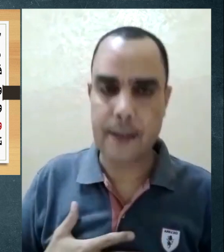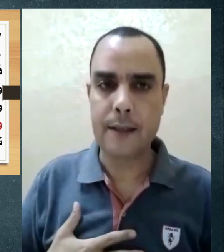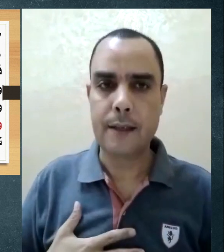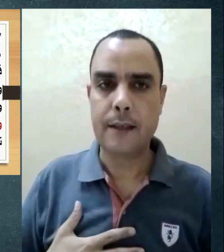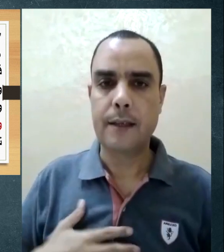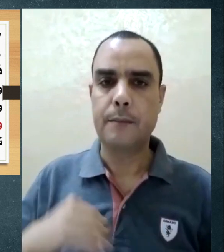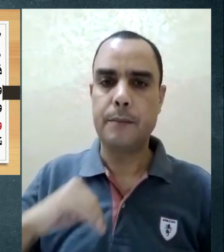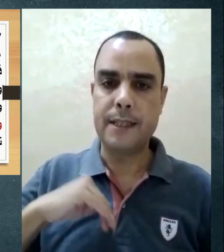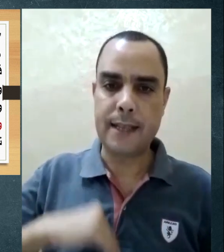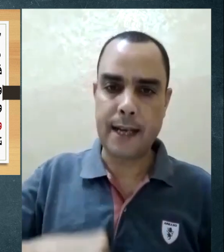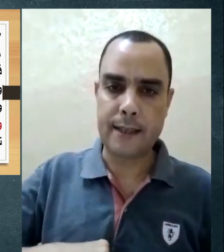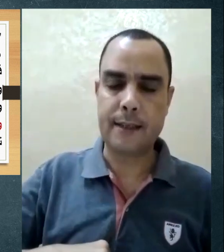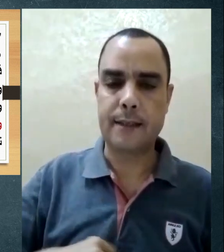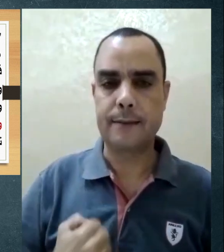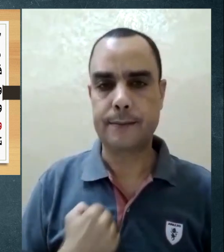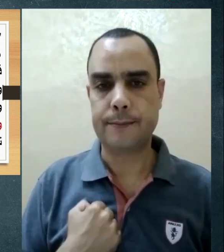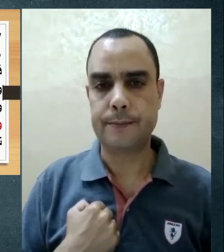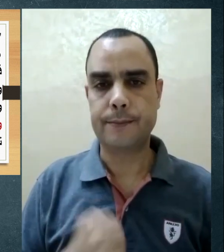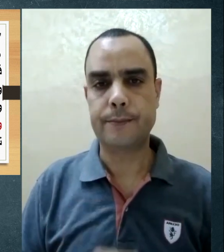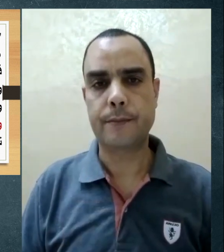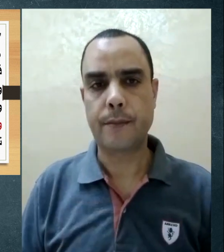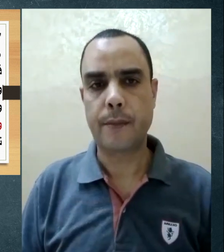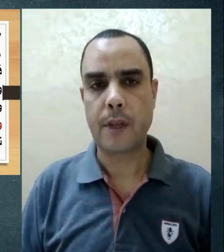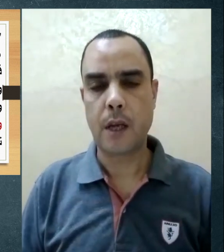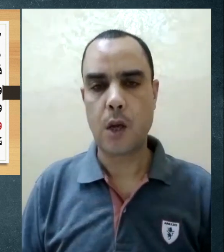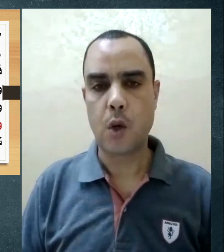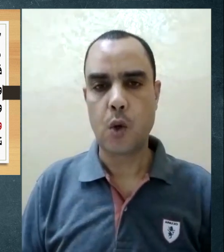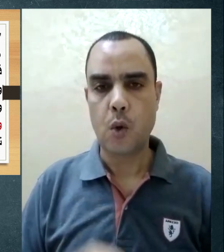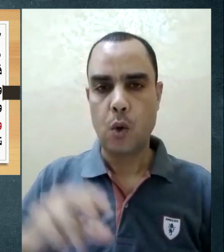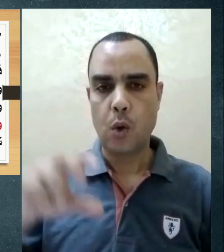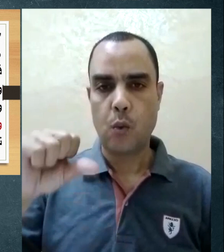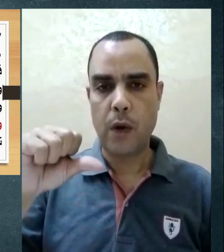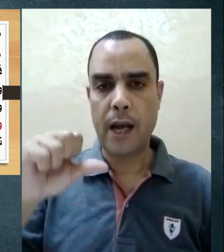والإحساس بالذات،